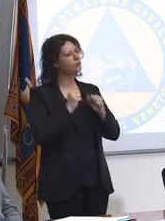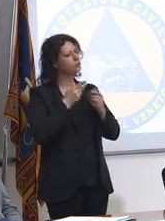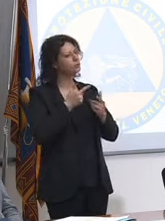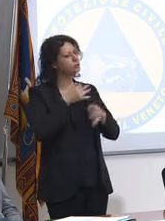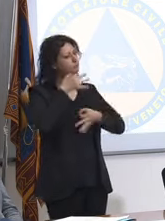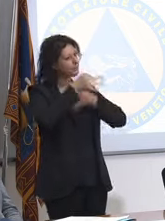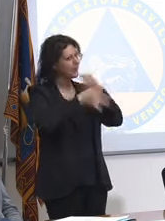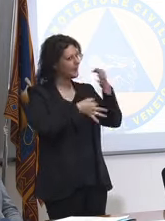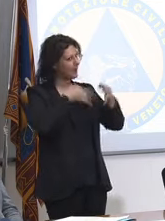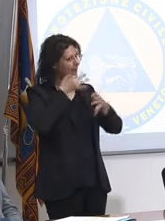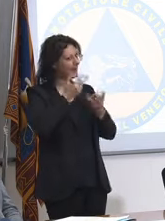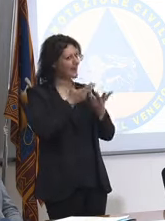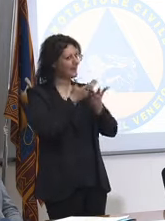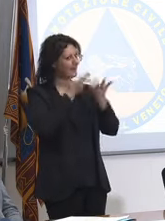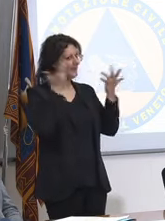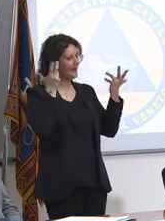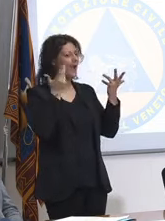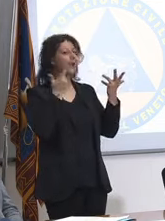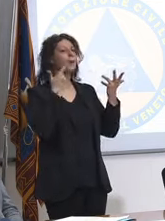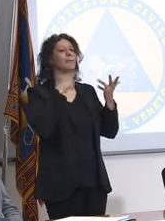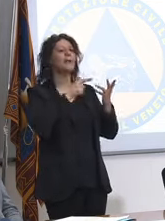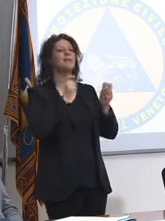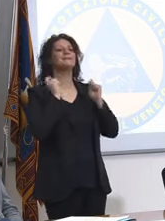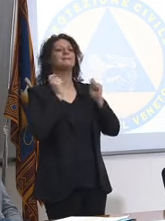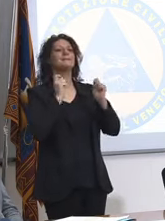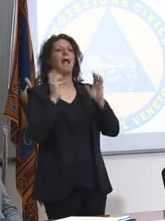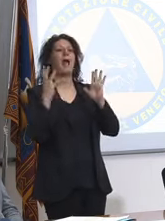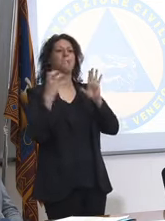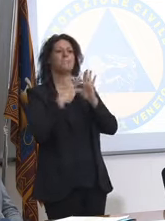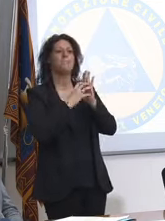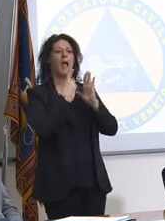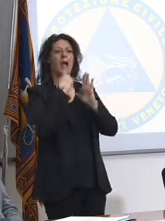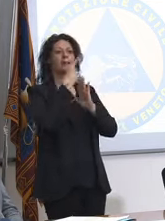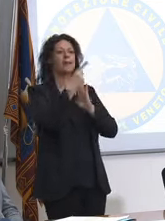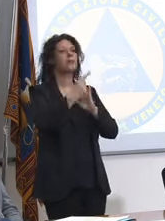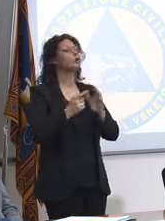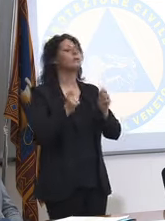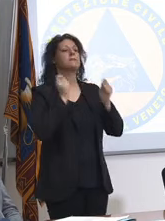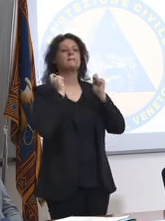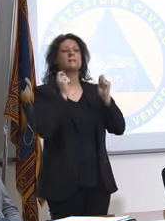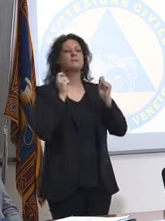alla stampa, che dalla stampa erano state travisate.